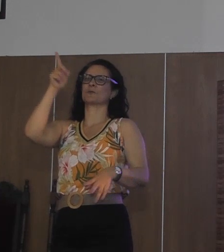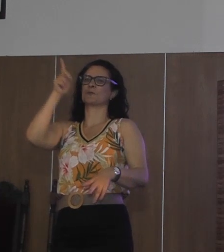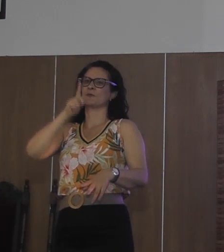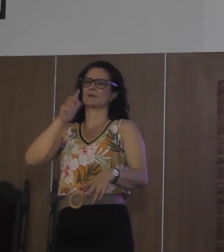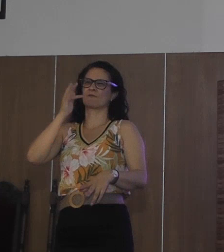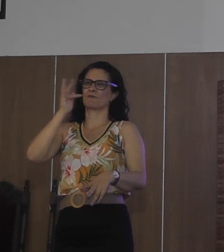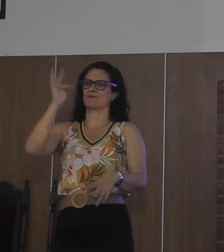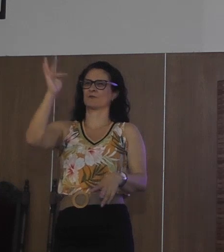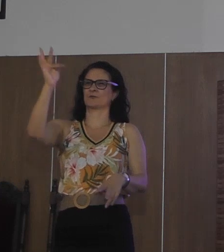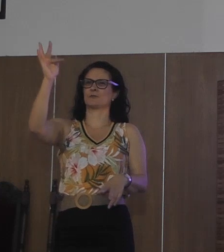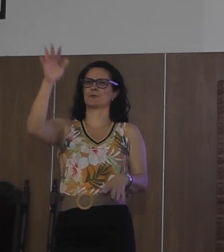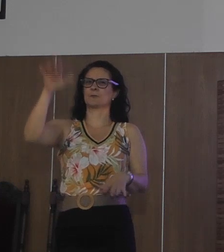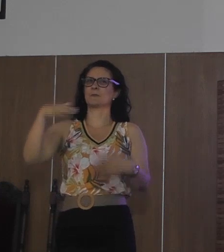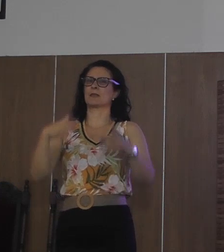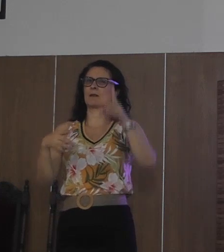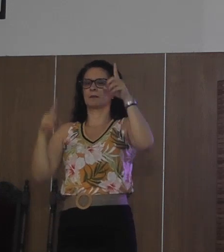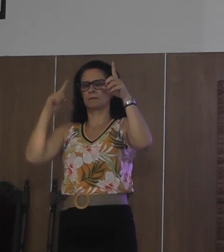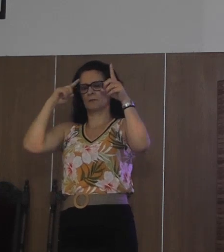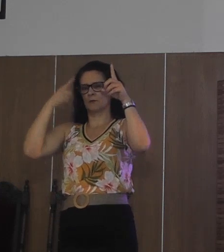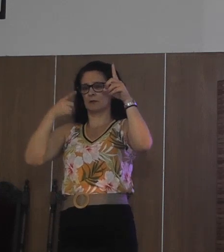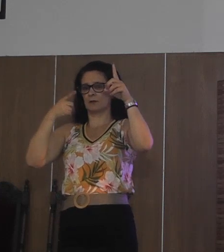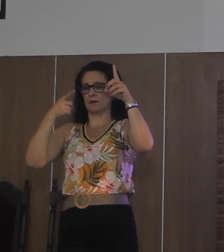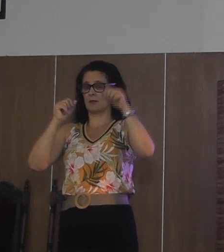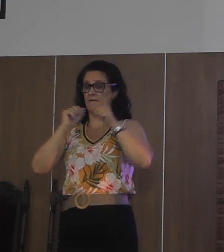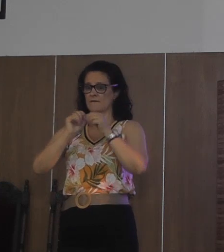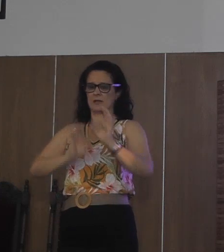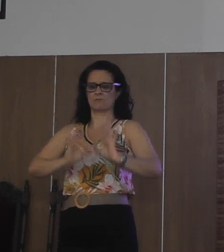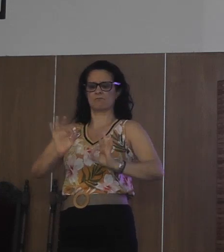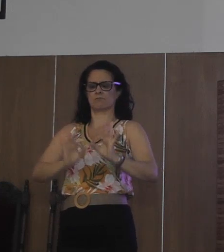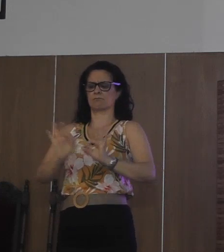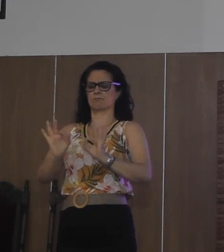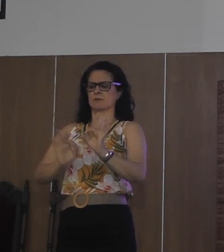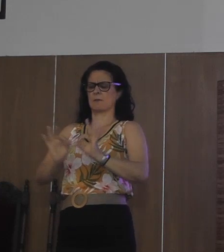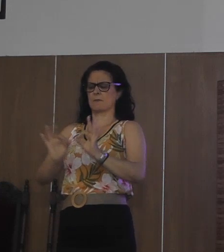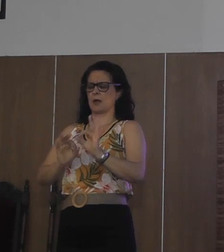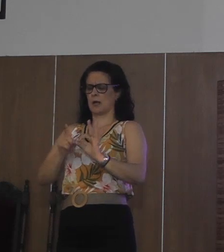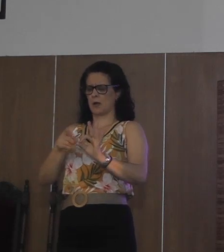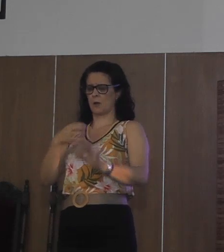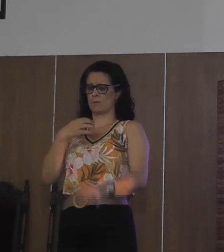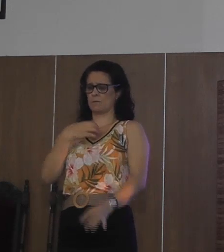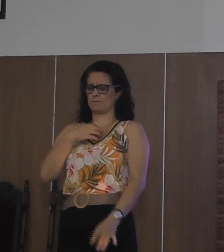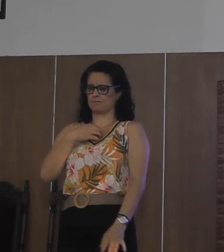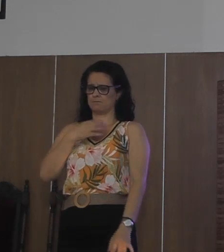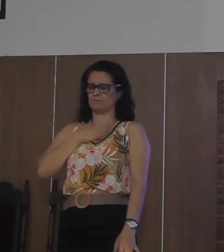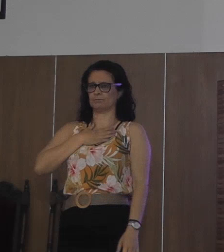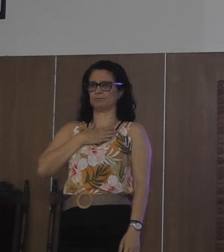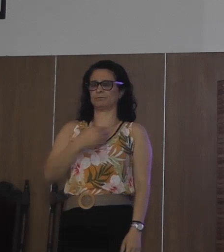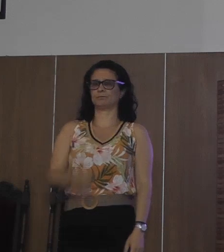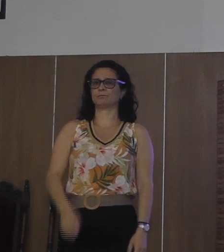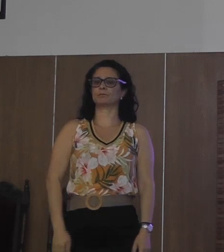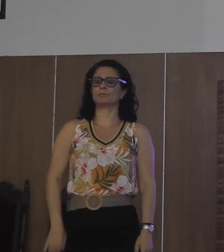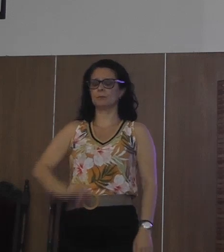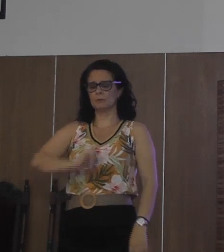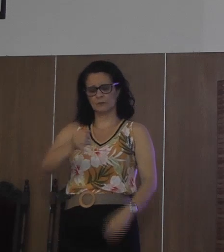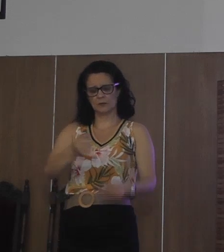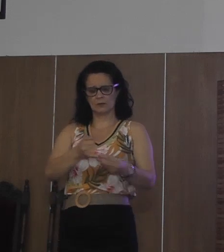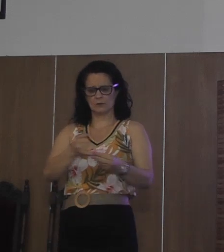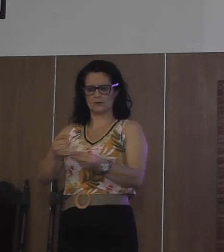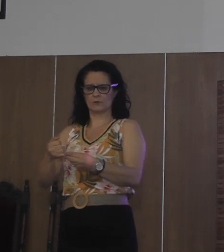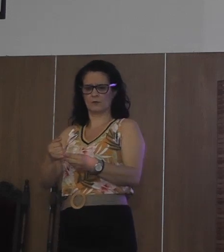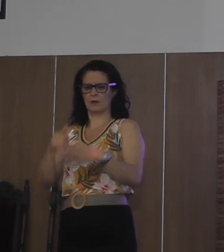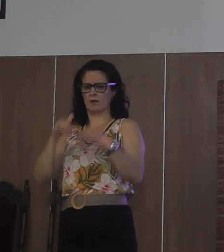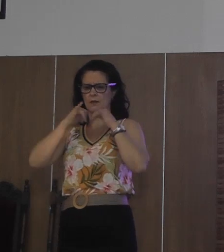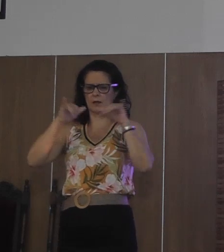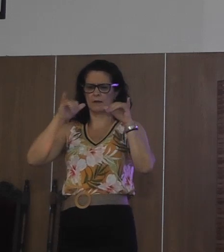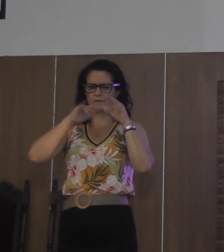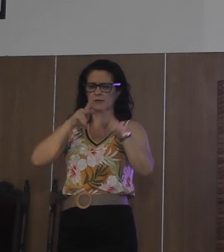E Deus ordena: ei, faz assim. Não faz do seu jeito não. Josué avisa para o povo aí, o povo está meio